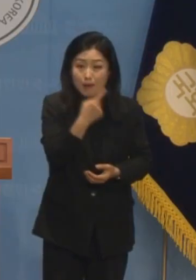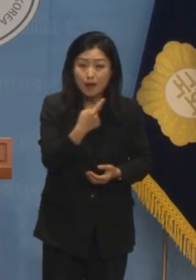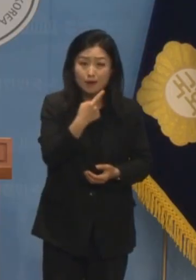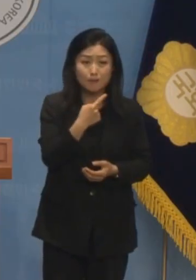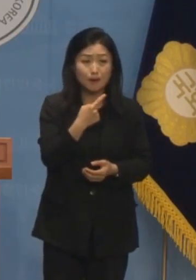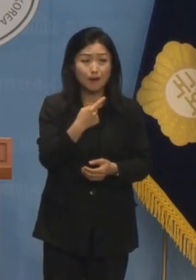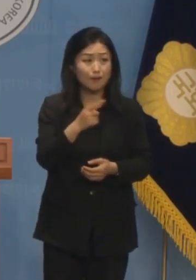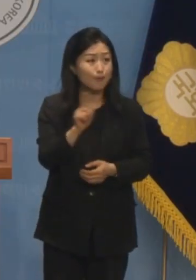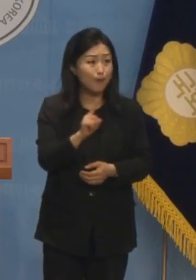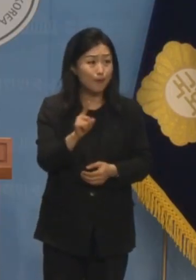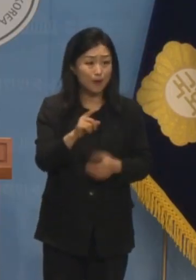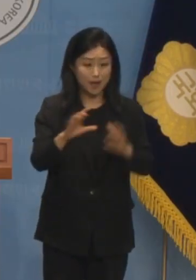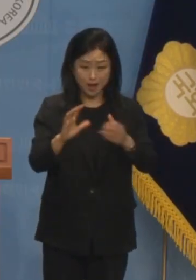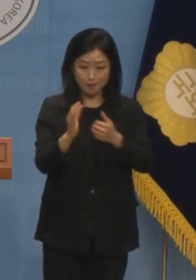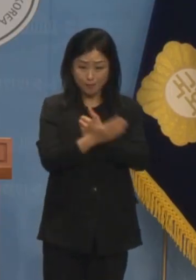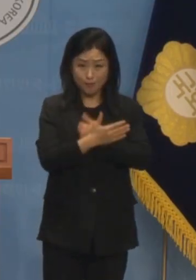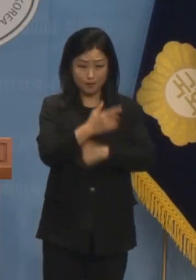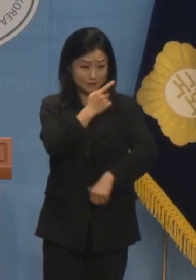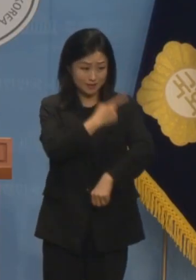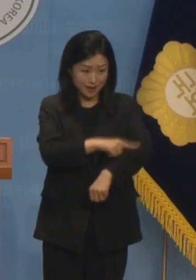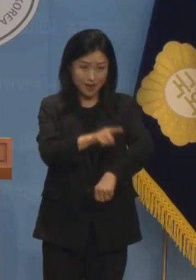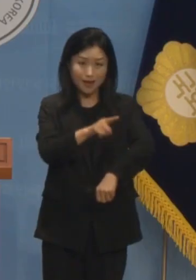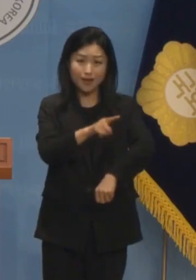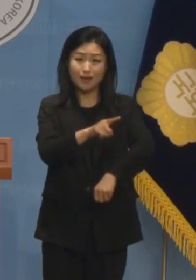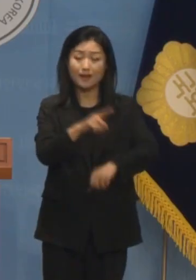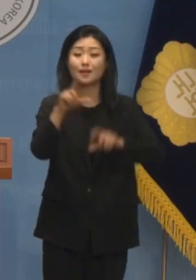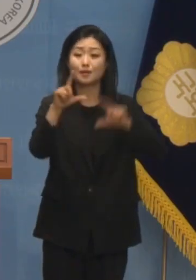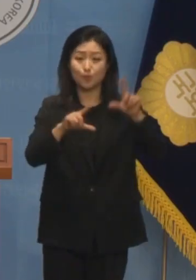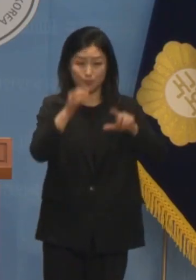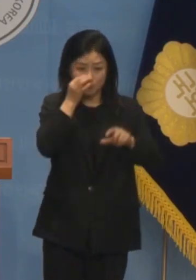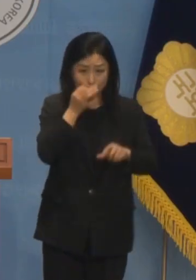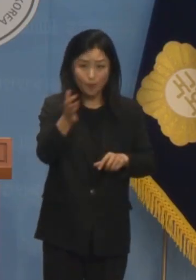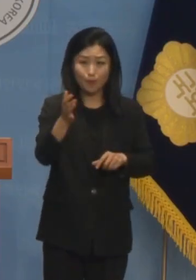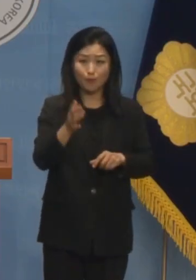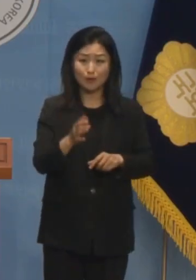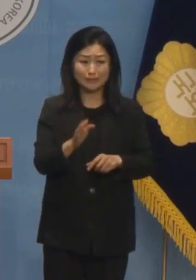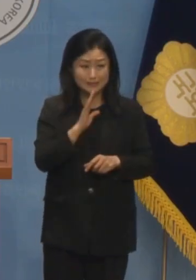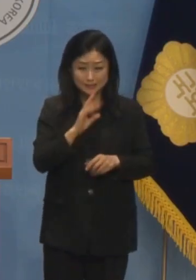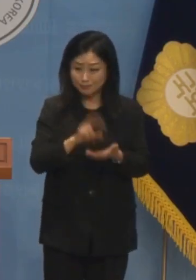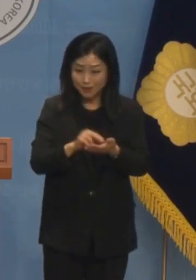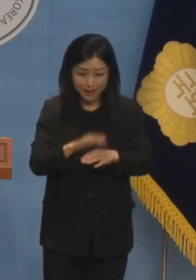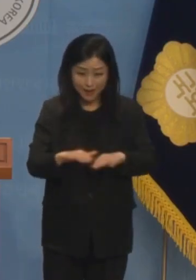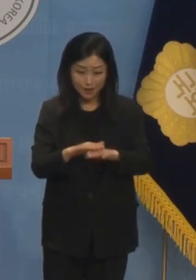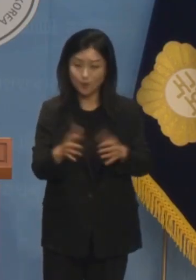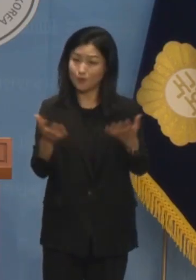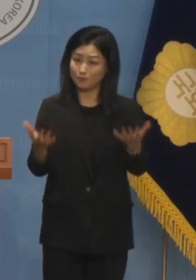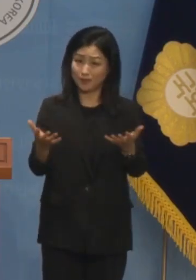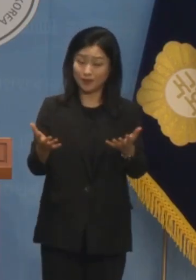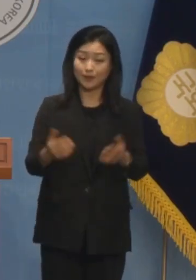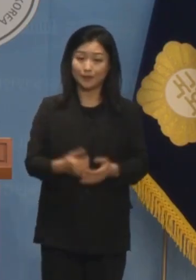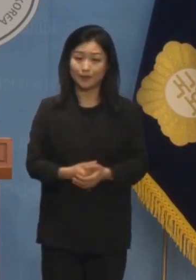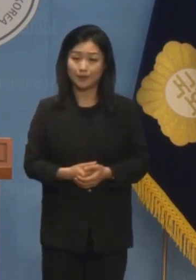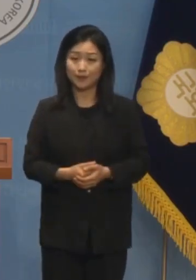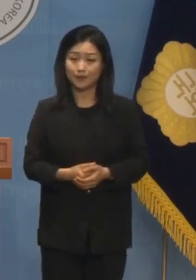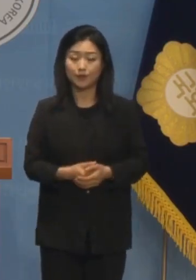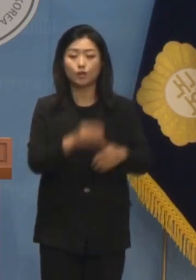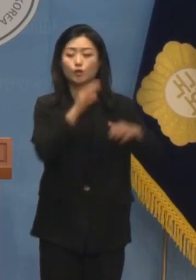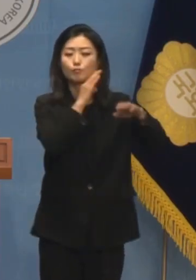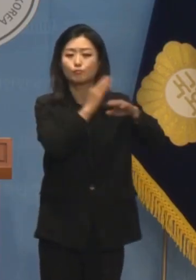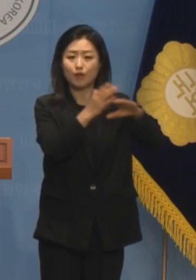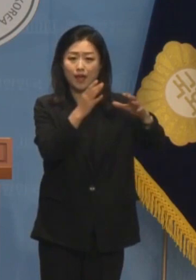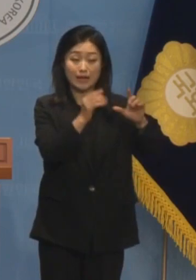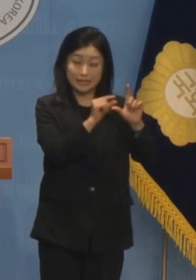윤 정권의 안보 무능을 감추려는 기만일 뿐 전혀 실효성 있는 대책이 아닙니다. 북한은